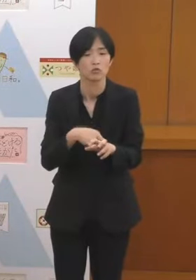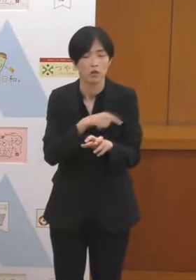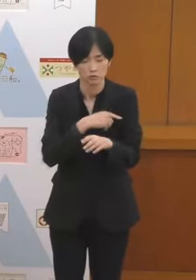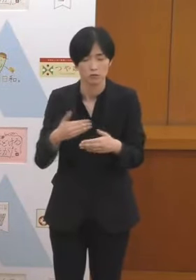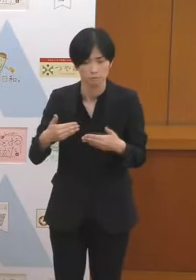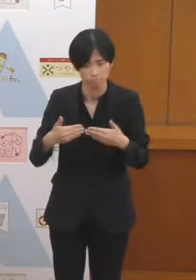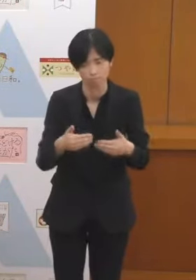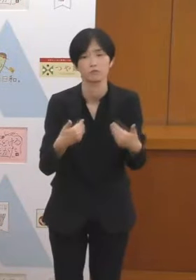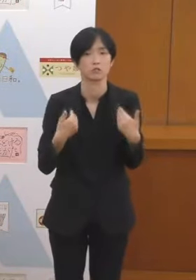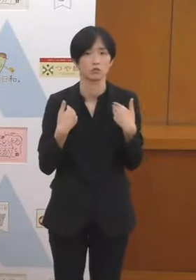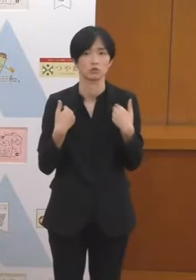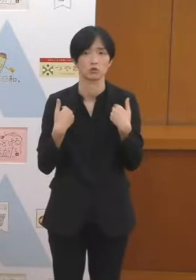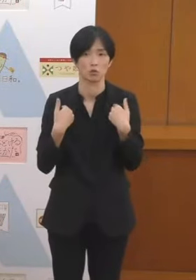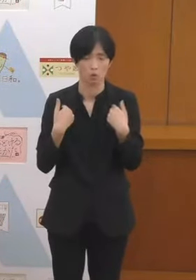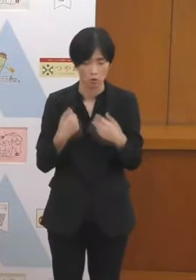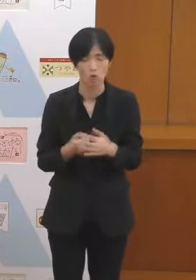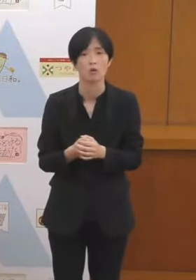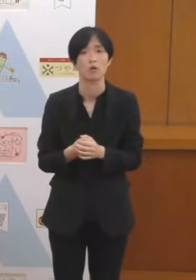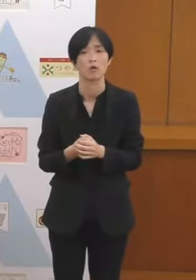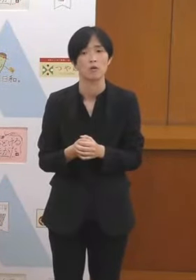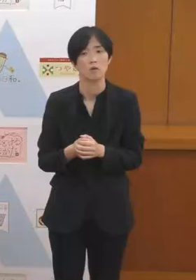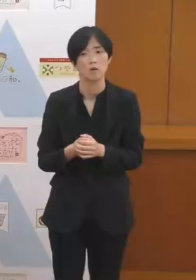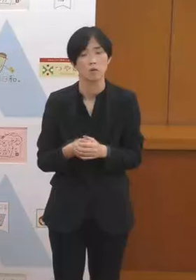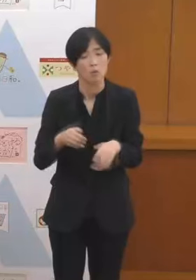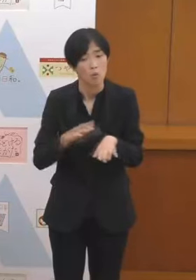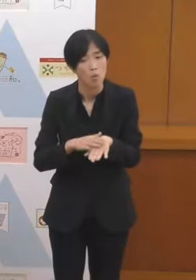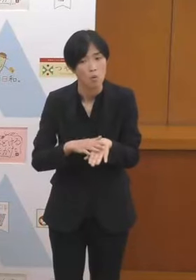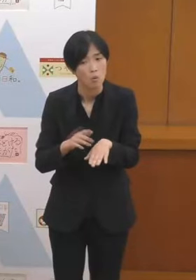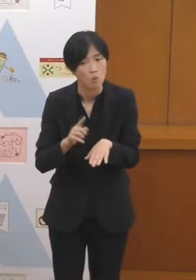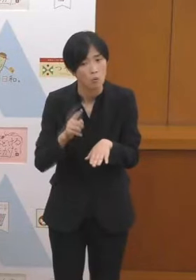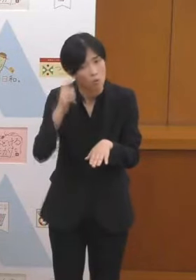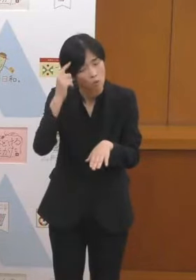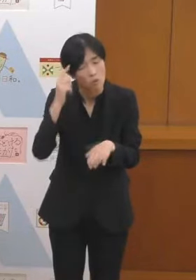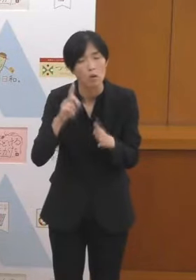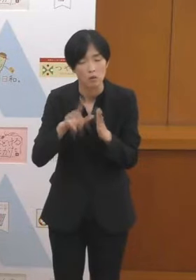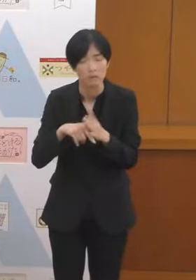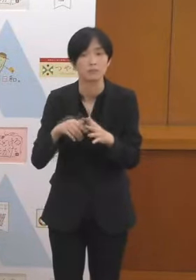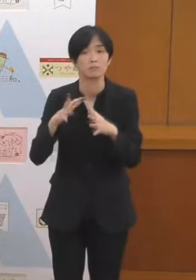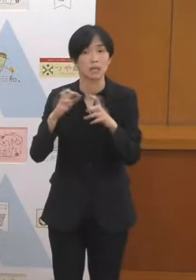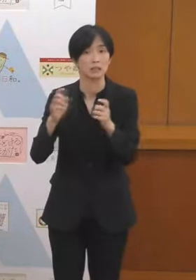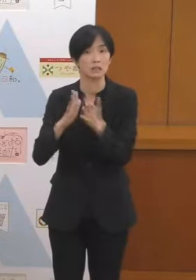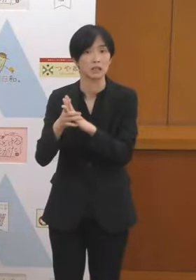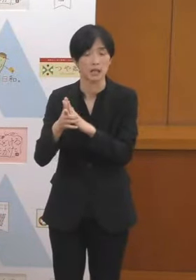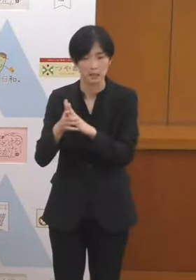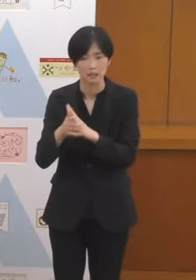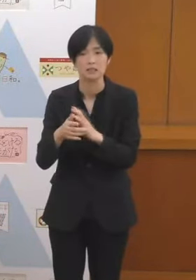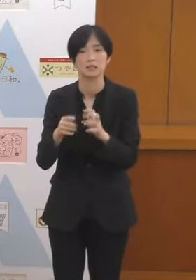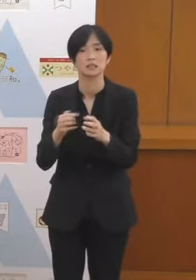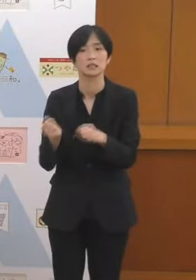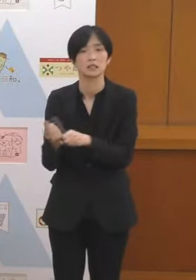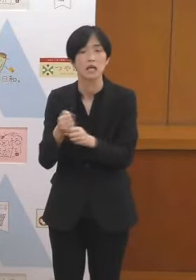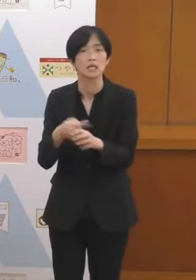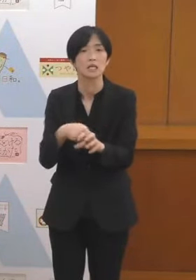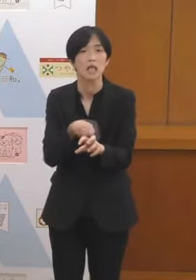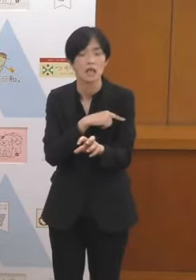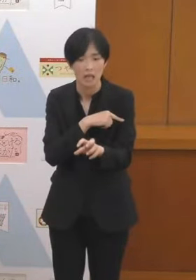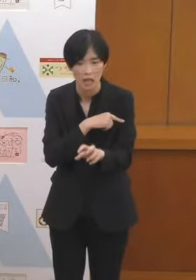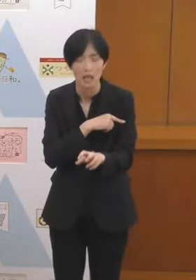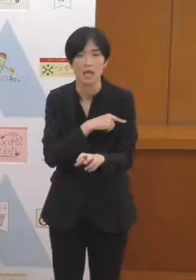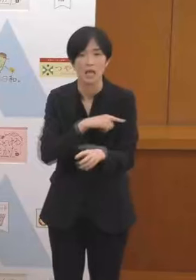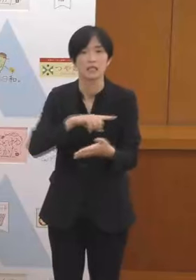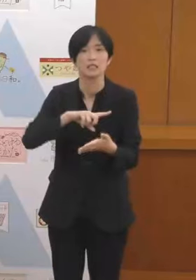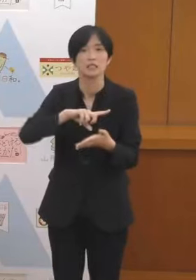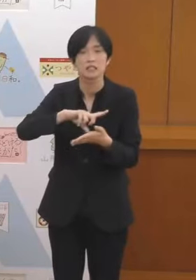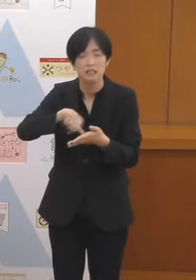より効果的な手法を検討していく上で宮城県の最エネ地域強制促進税は